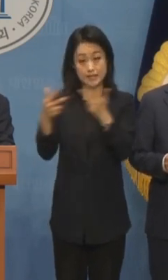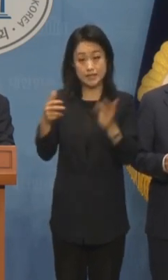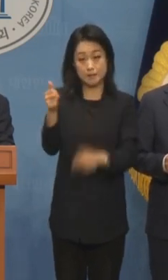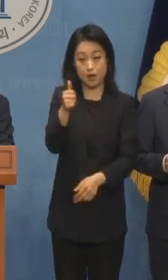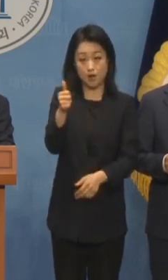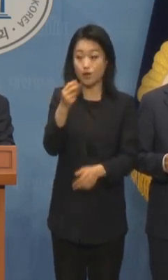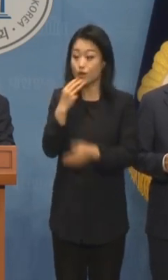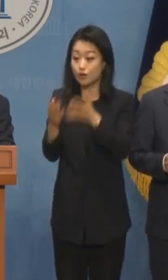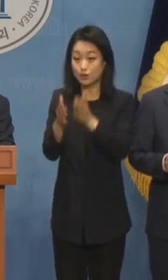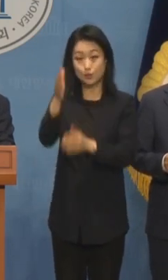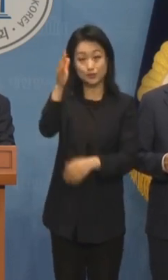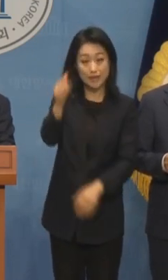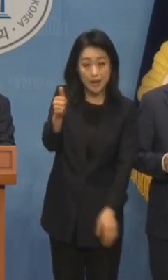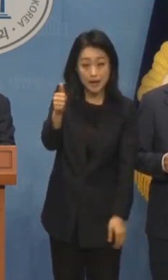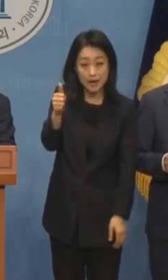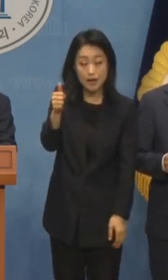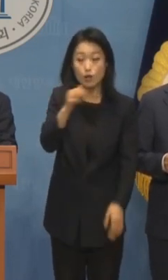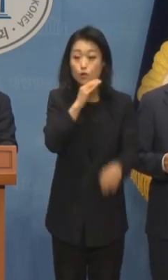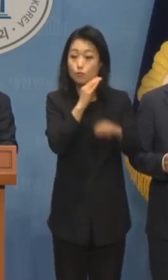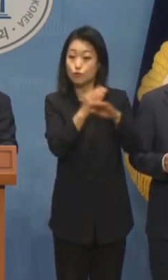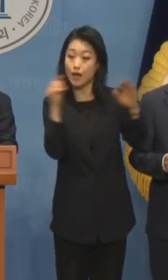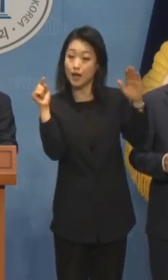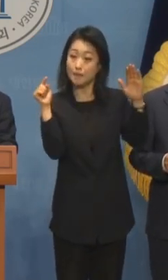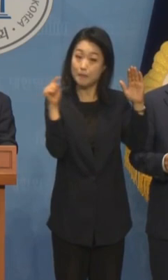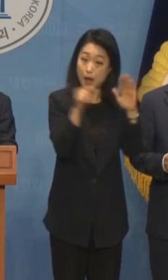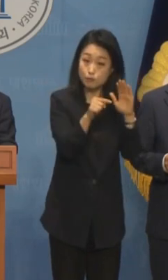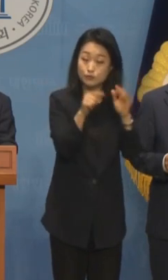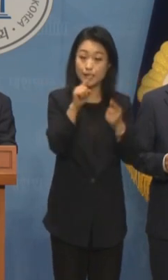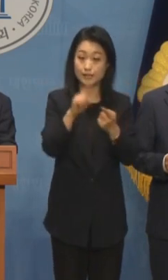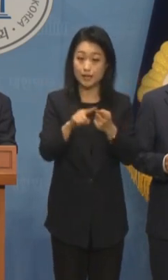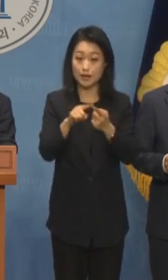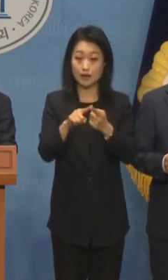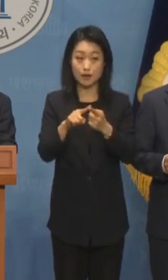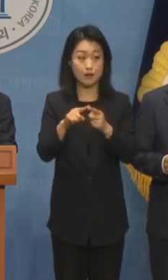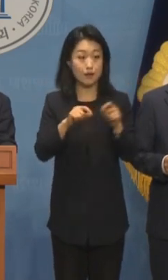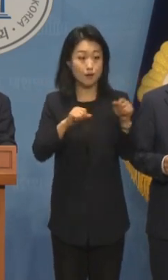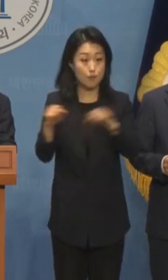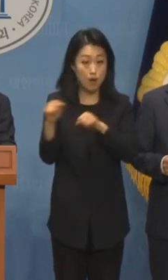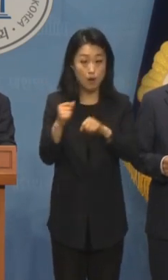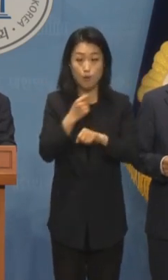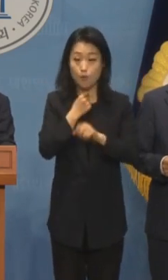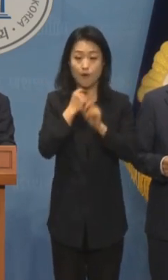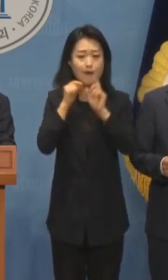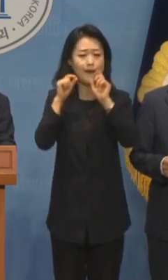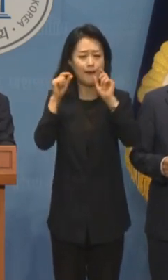당시 지사는 방북을 적극 시도한 적도 없음이